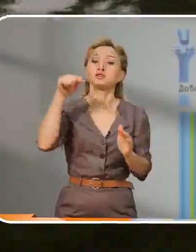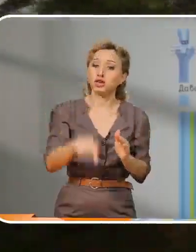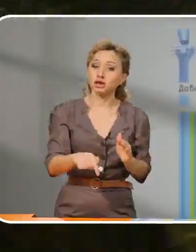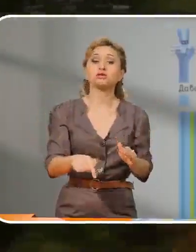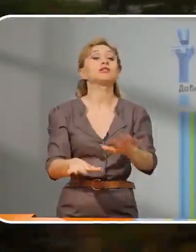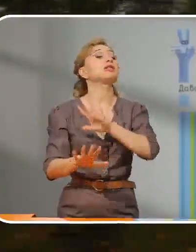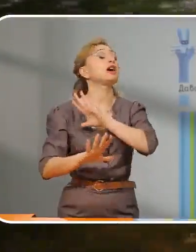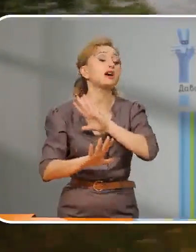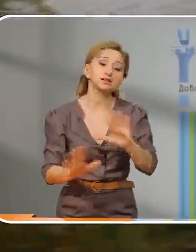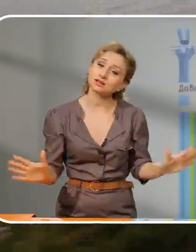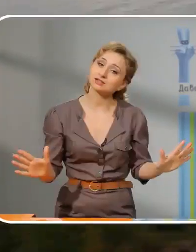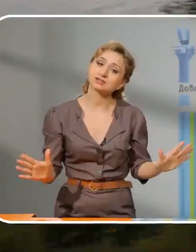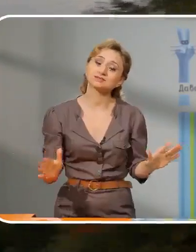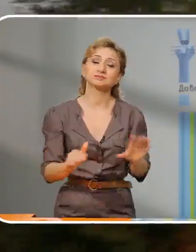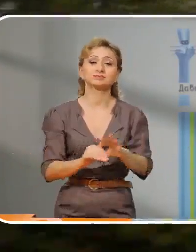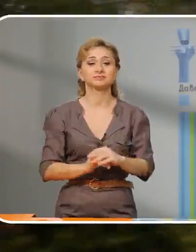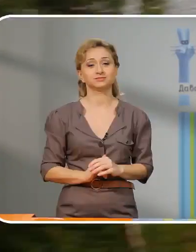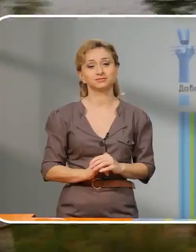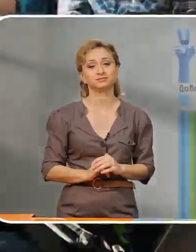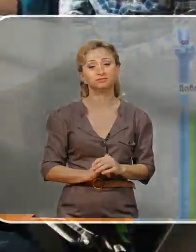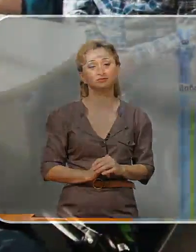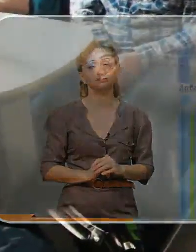ней не оказалось.